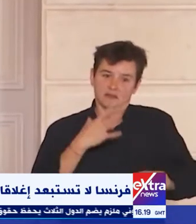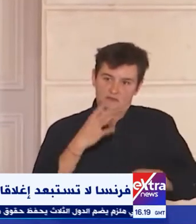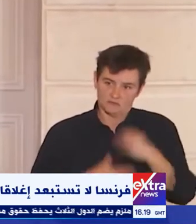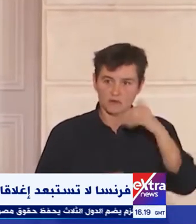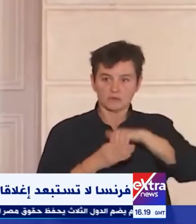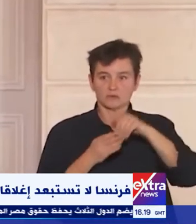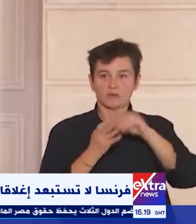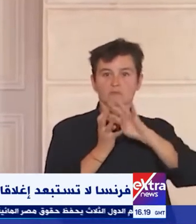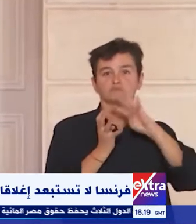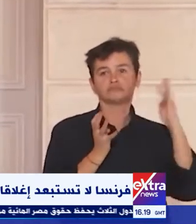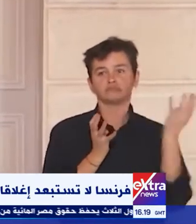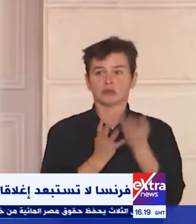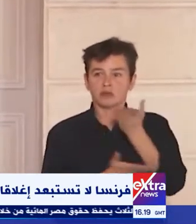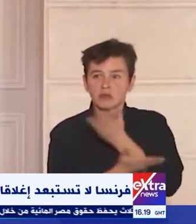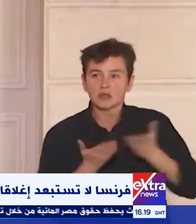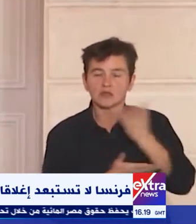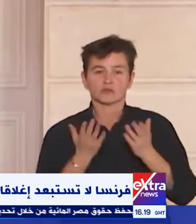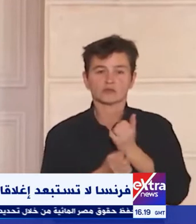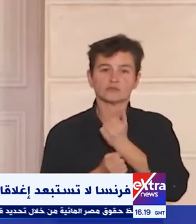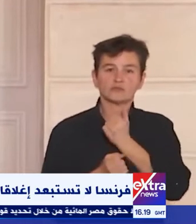بعد الأعياد.